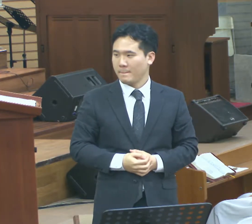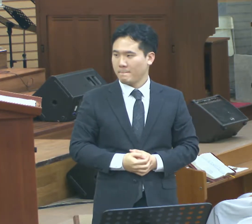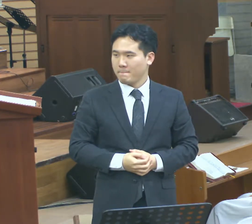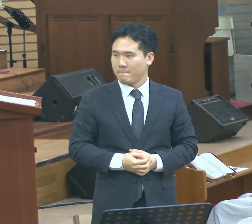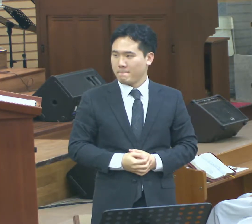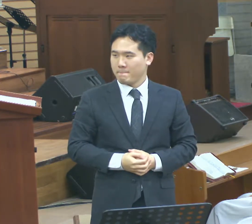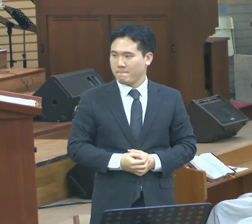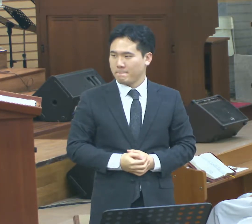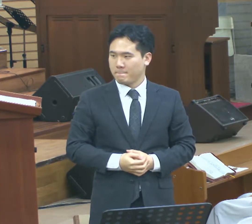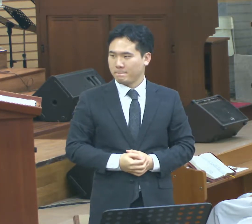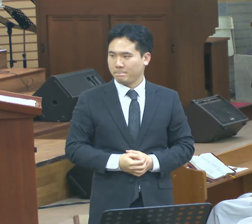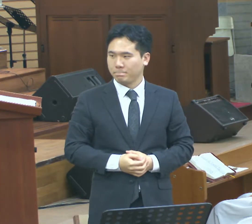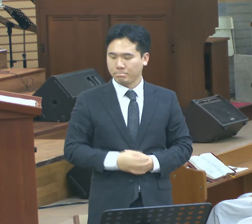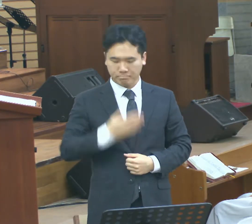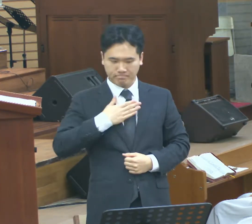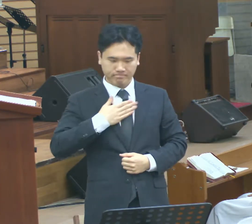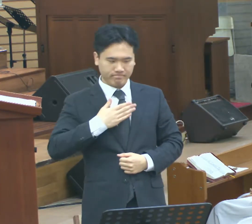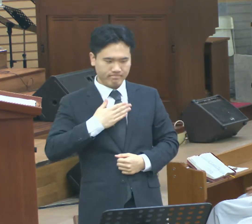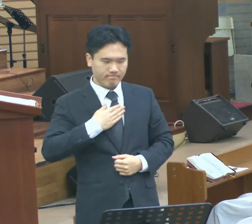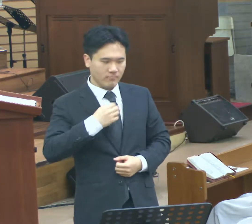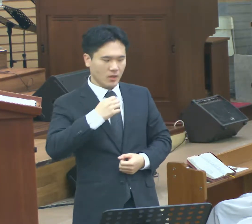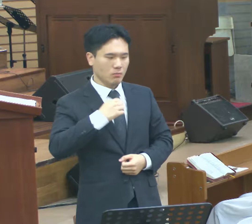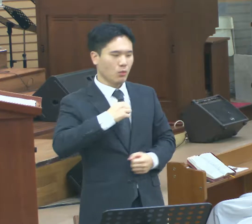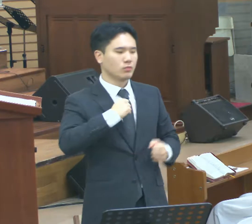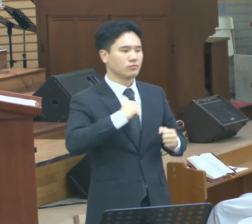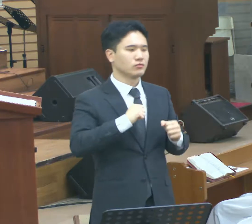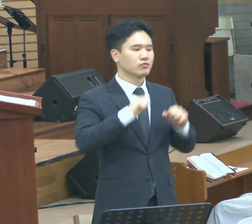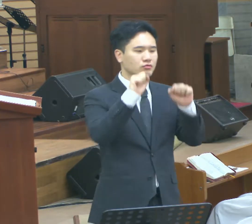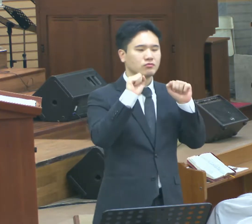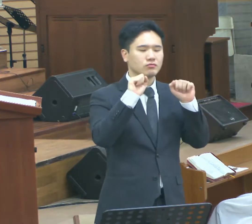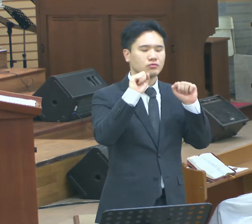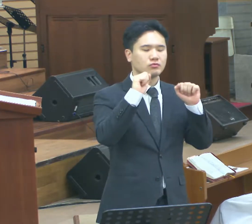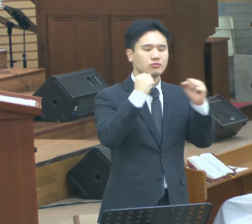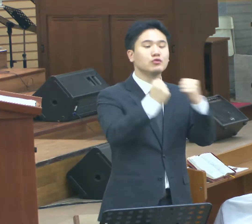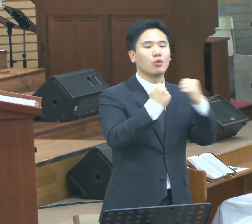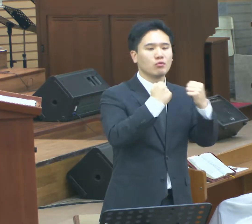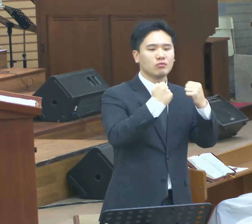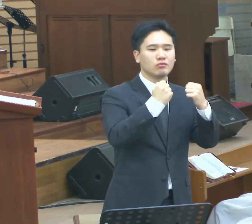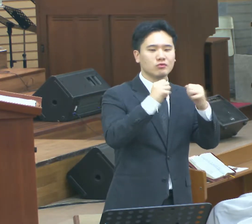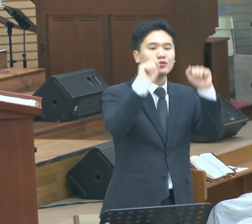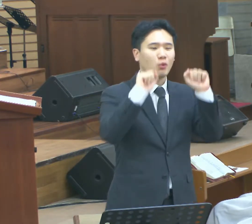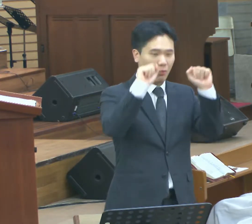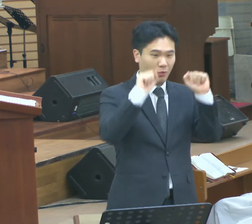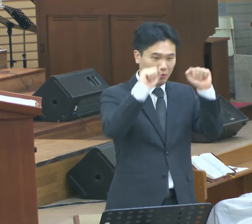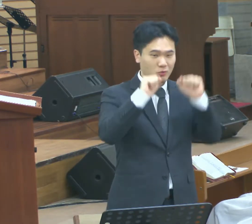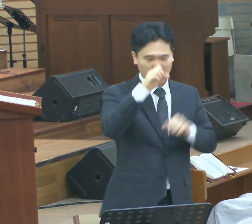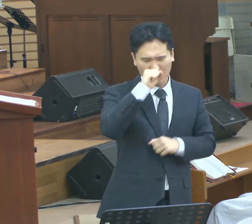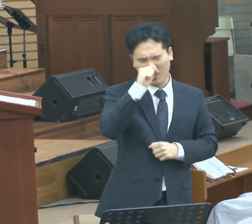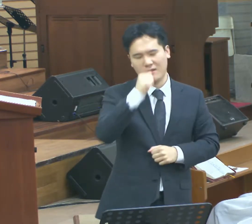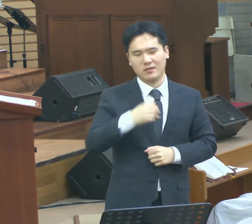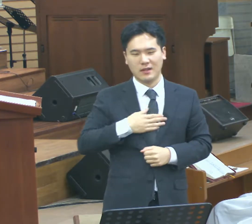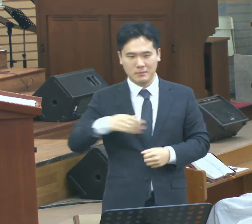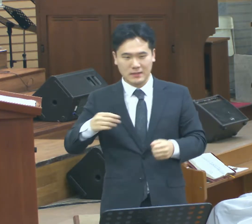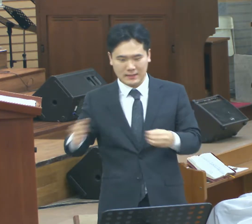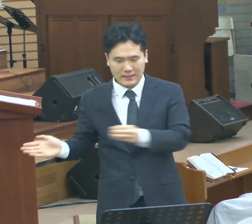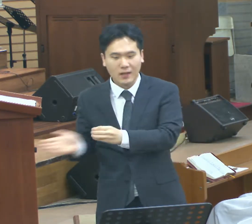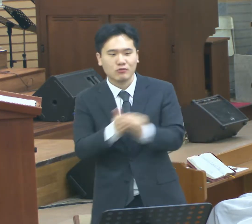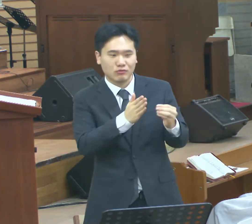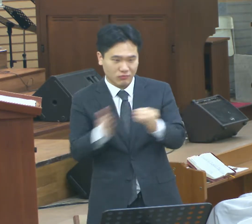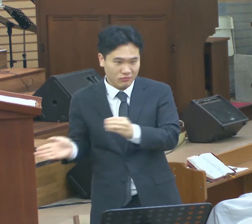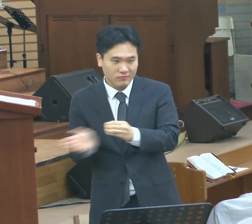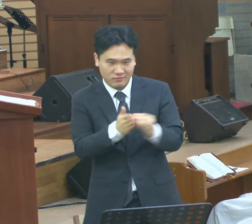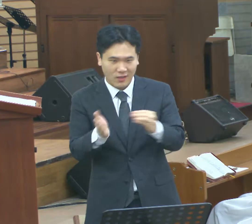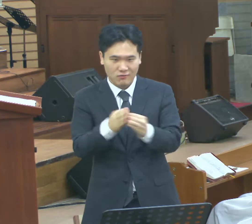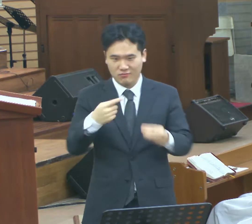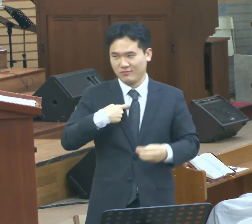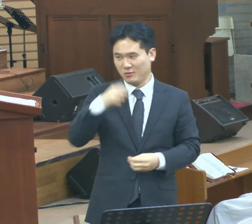저는 이제 운동도 하지만 탁구장 가서 미니스탑 가서 마지막 뒷풀이를 해요. 진 팀이 뭐 꼭 한 5, 6천 원 들여서